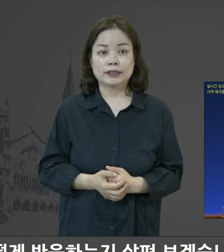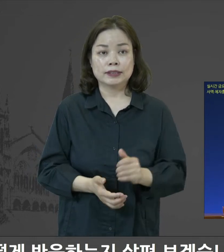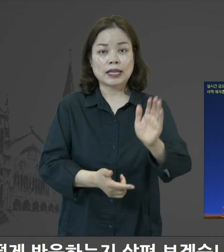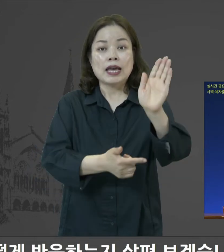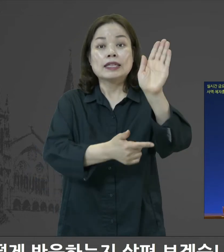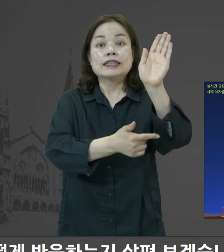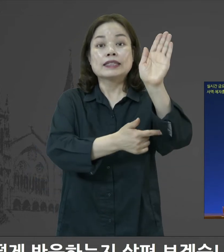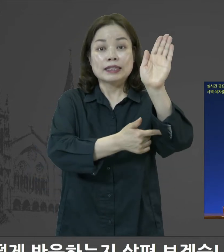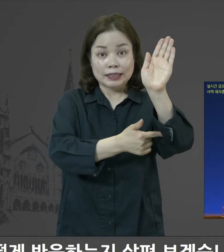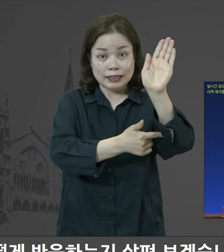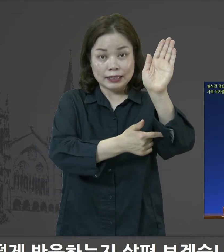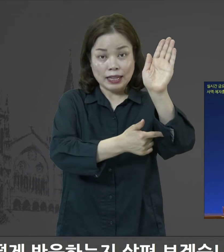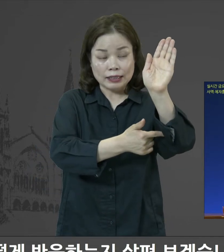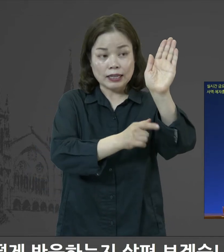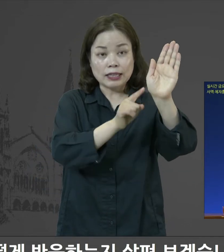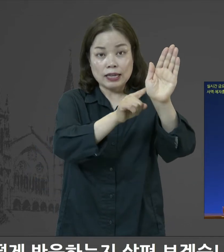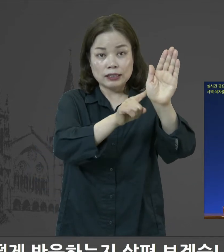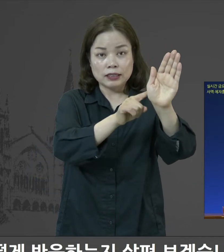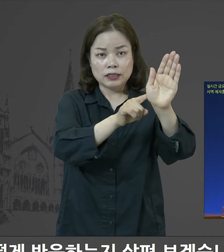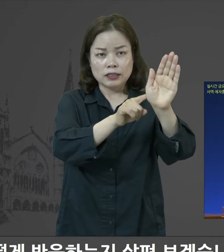나다나엘이 보기에는